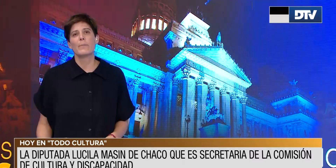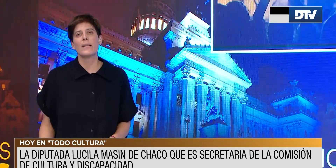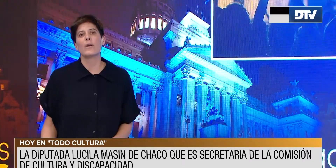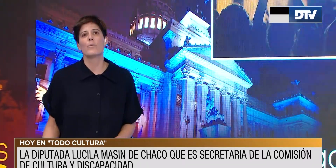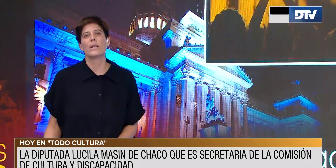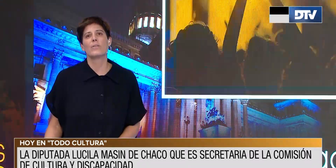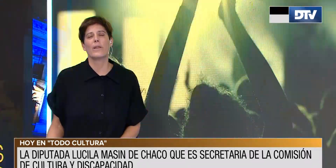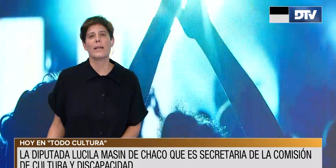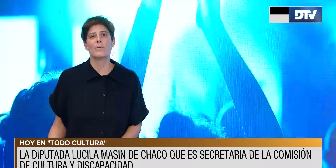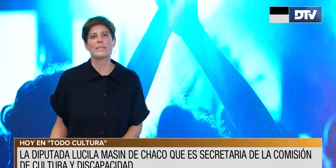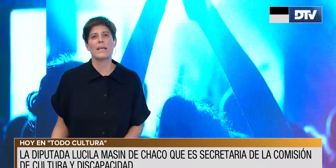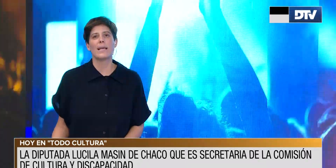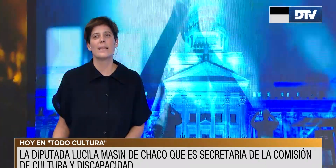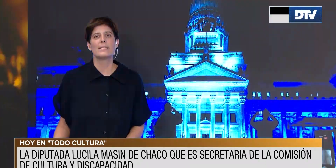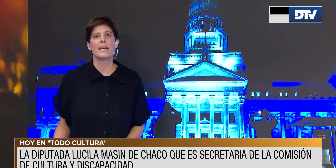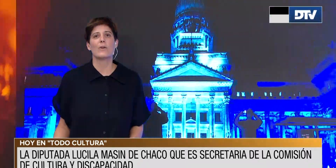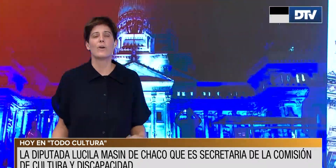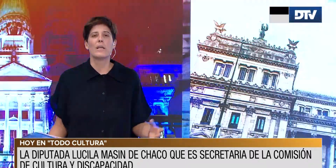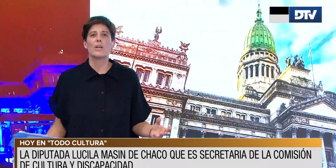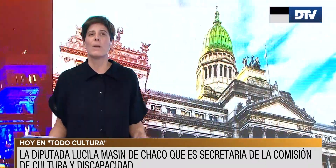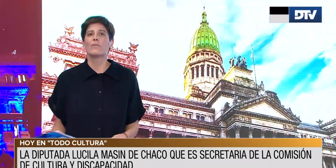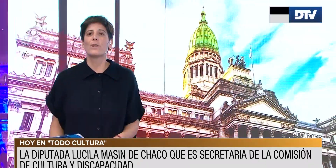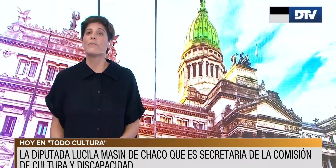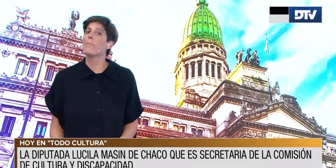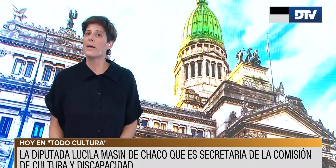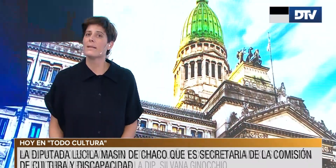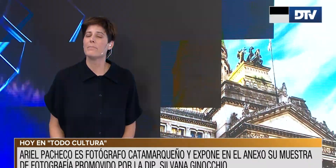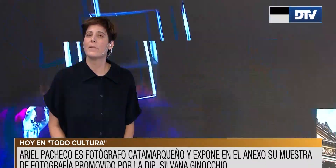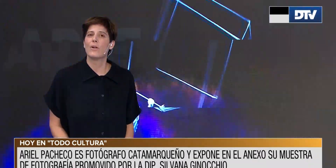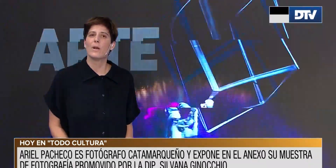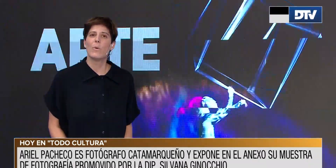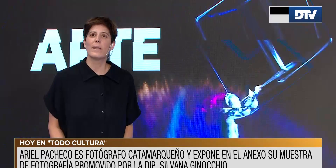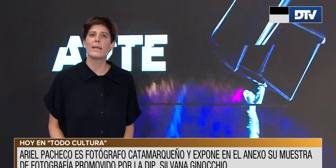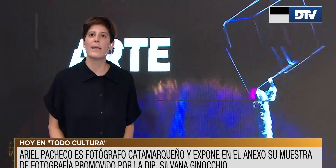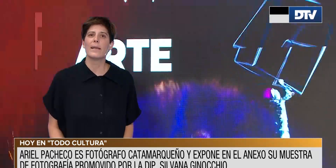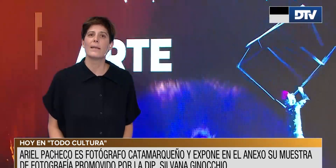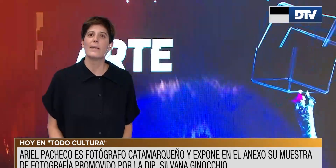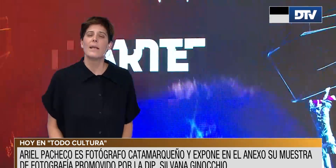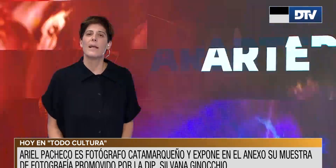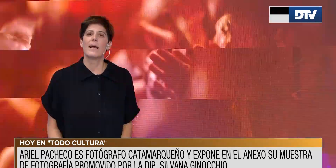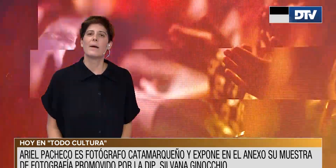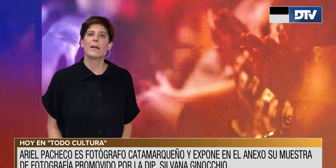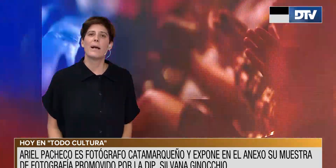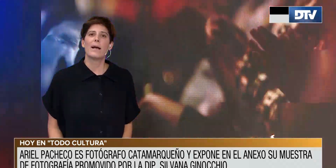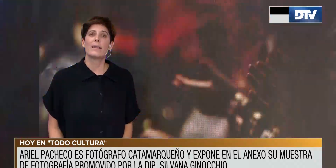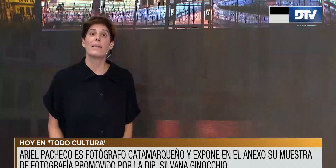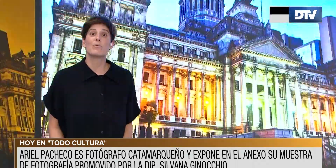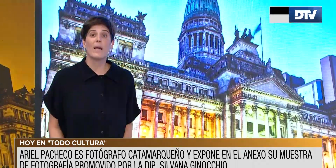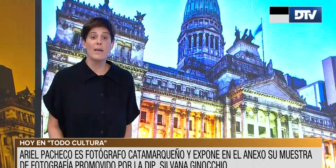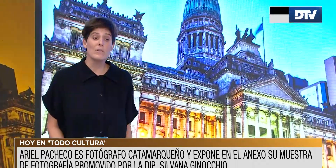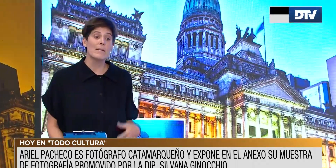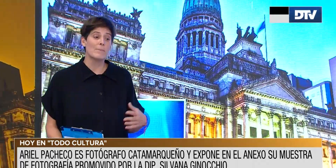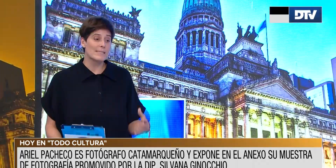y también de la comunidad toda de la provincia del Chaco. Y como la fotografía es parte de los lenguajes que hay aquí en la Cámara